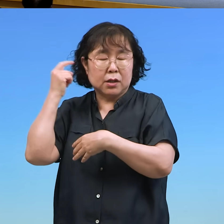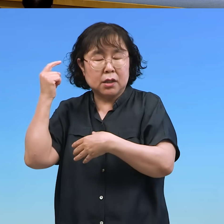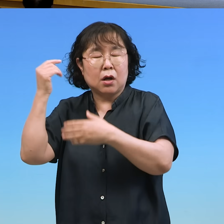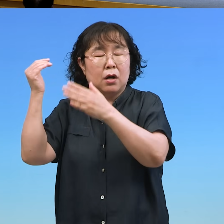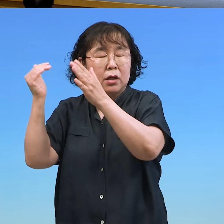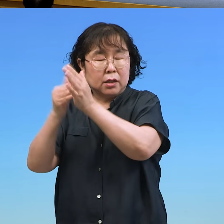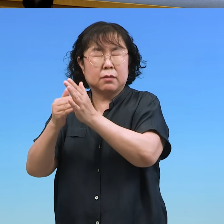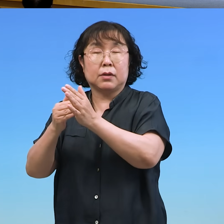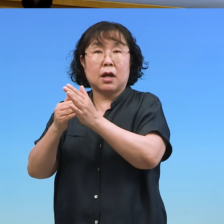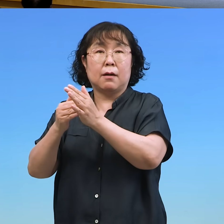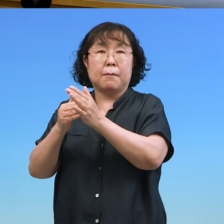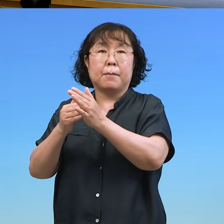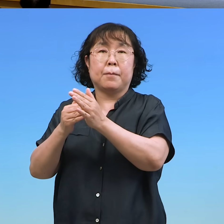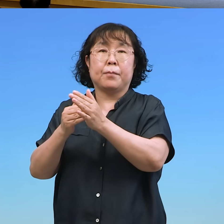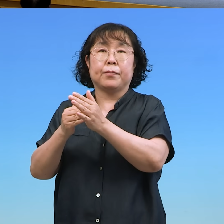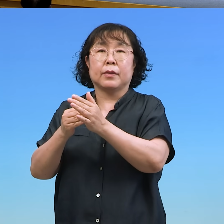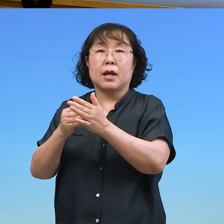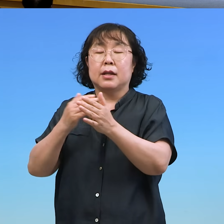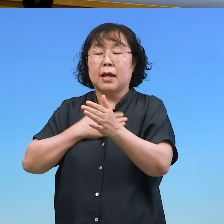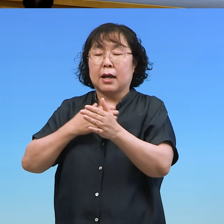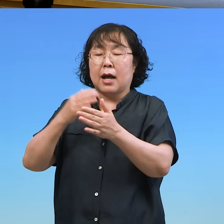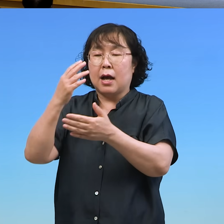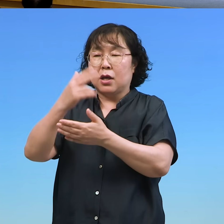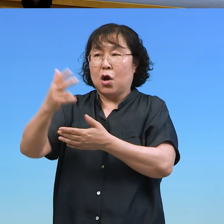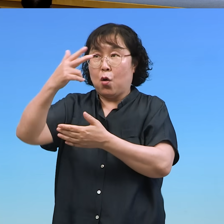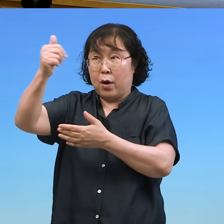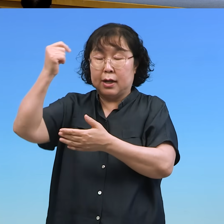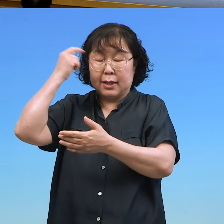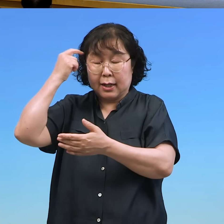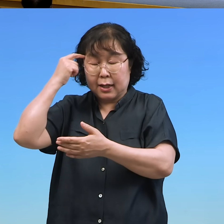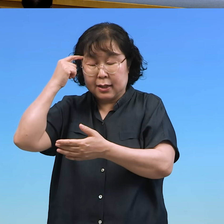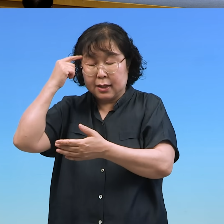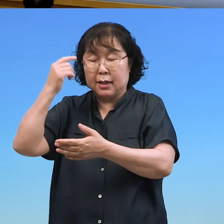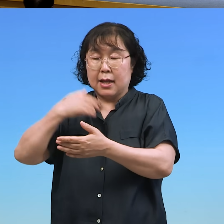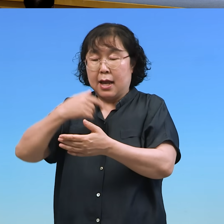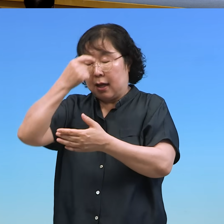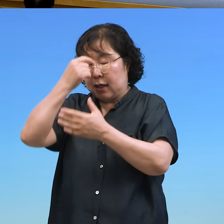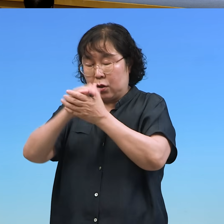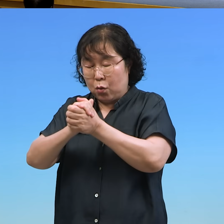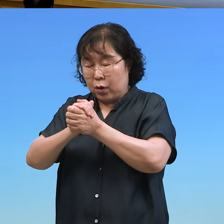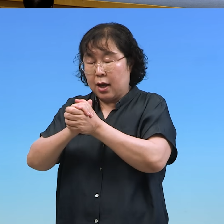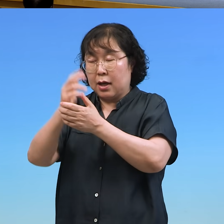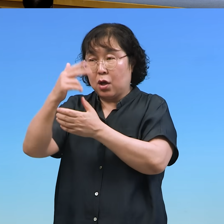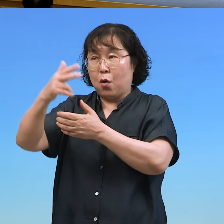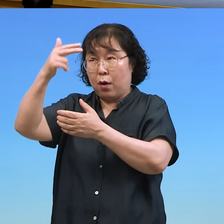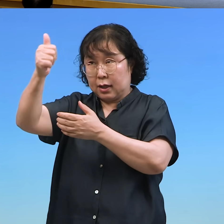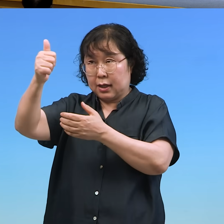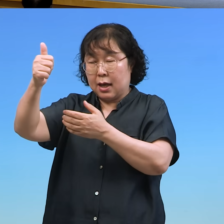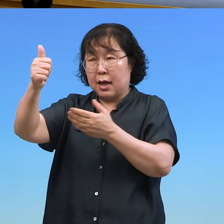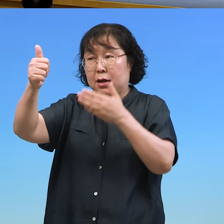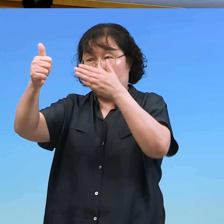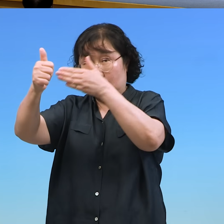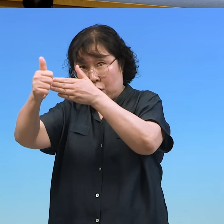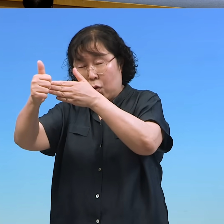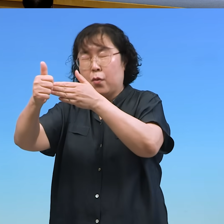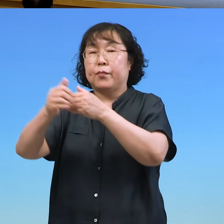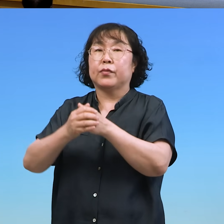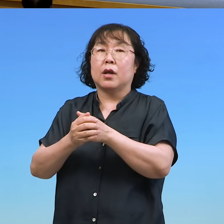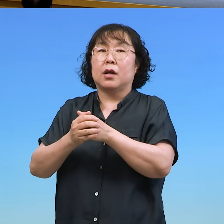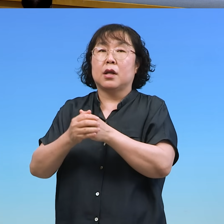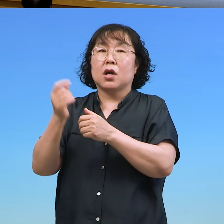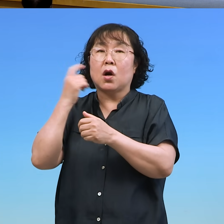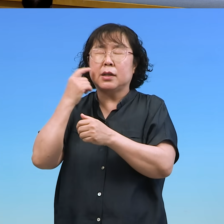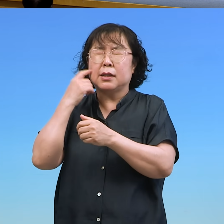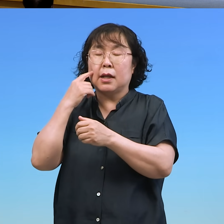때에 내가 여호와를 생각하였더니 내 기도가 주께 이르러 싸우며 주의 성전에 미쳤나이다.